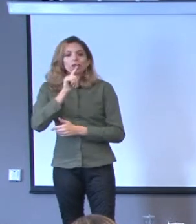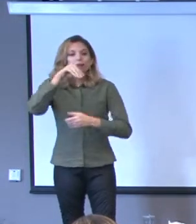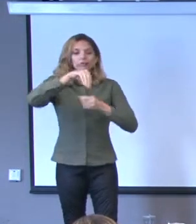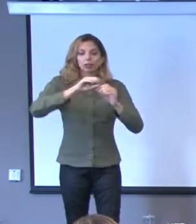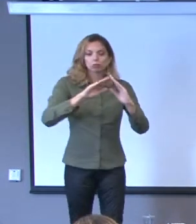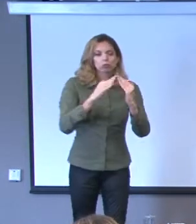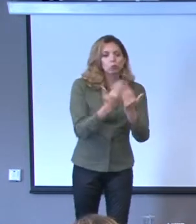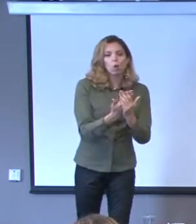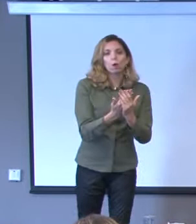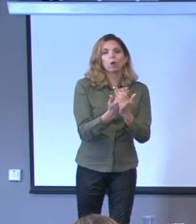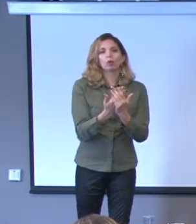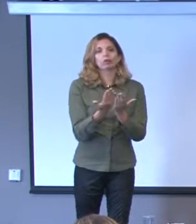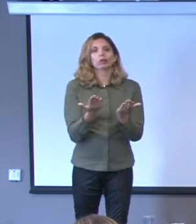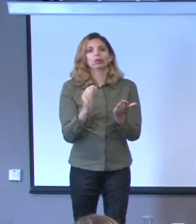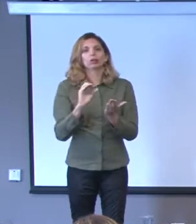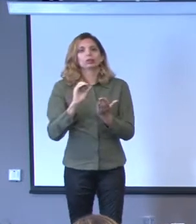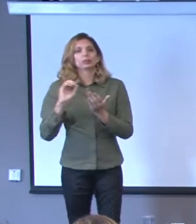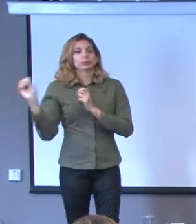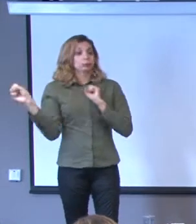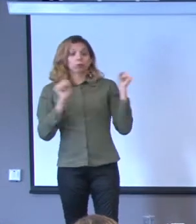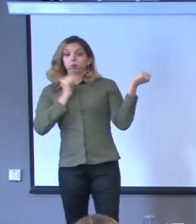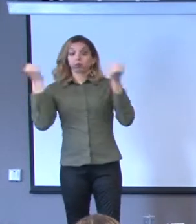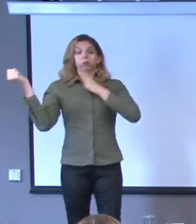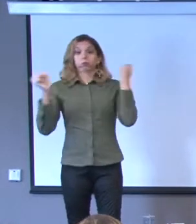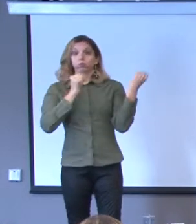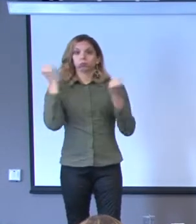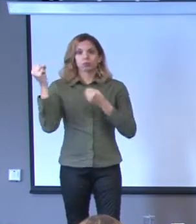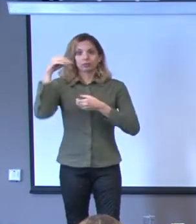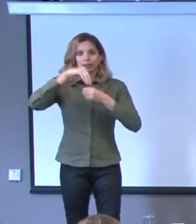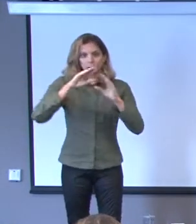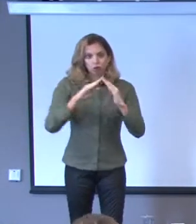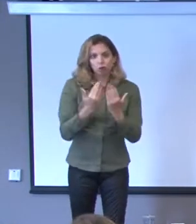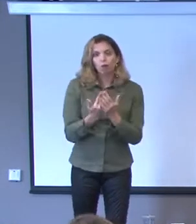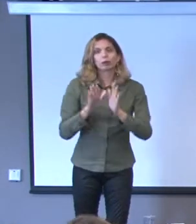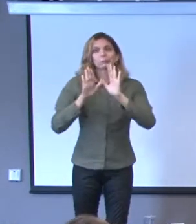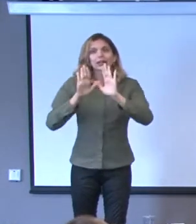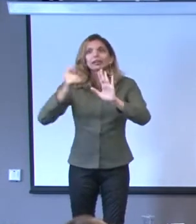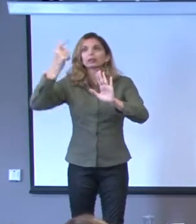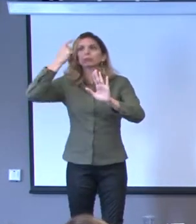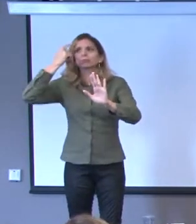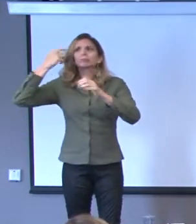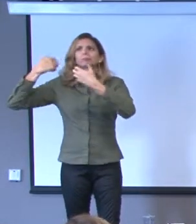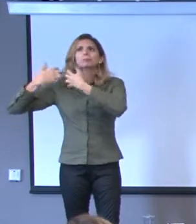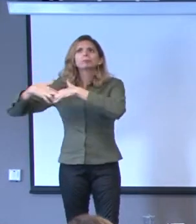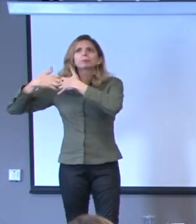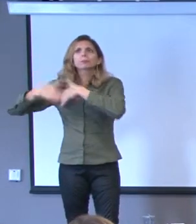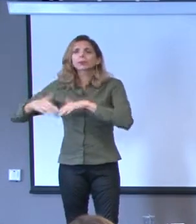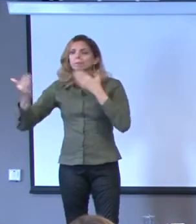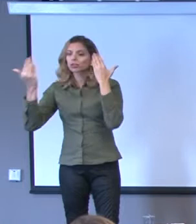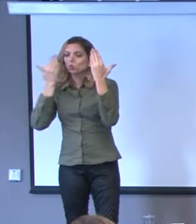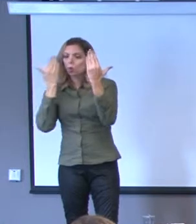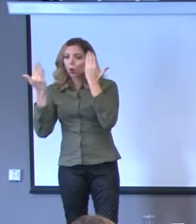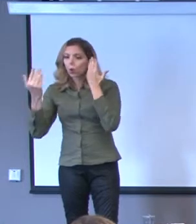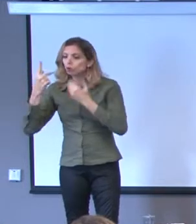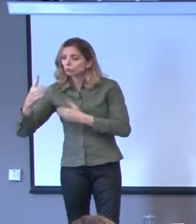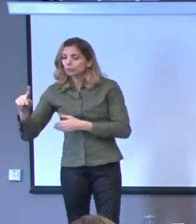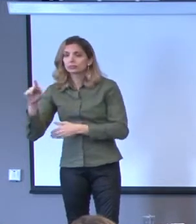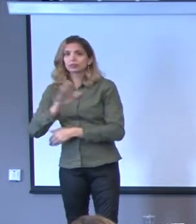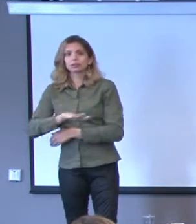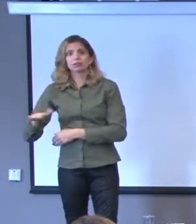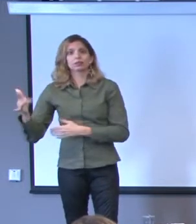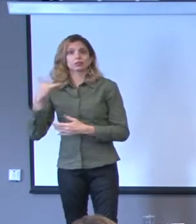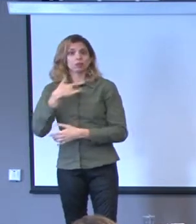escolar, enfim, ter surtos no ambiente escolar, eu sempre digo o seguinte, bom, então nós precisamos cuidar do psicológico e da saúde dessa